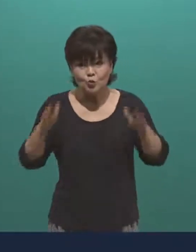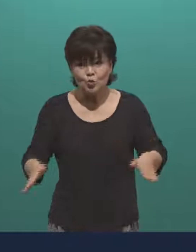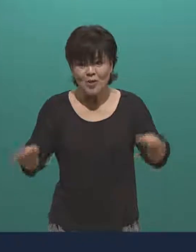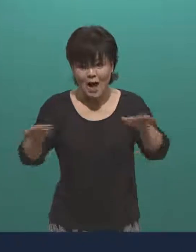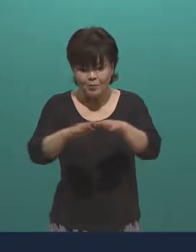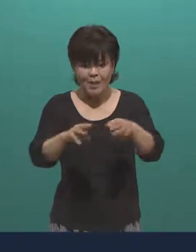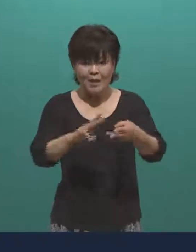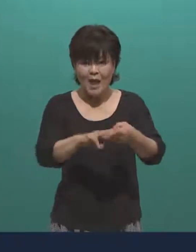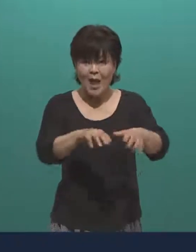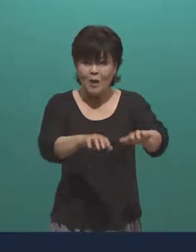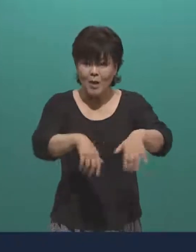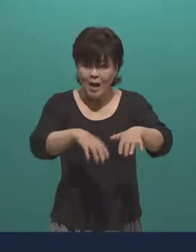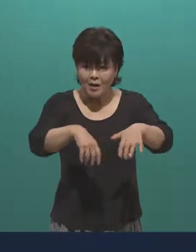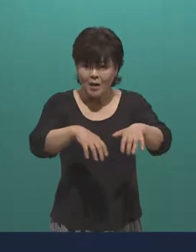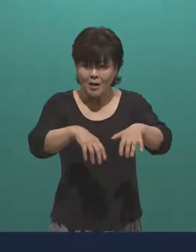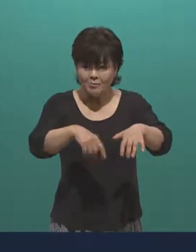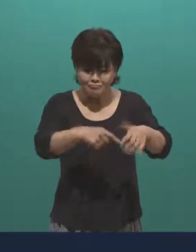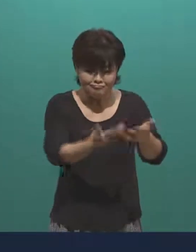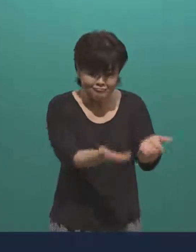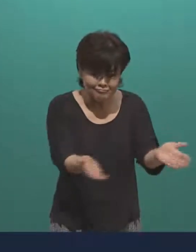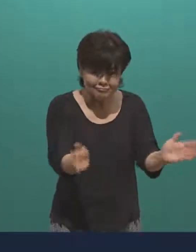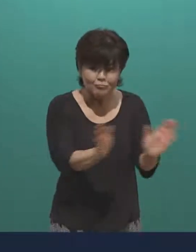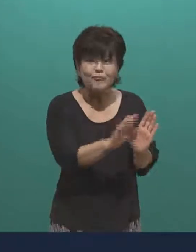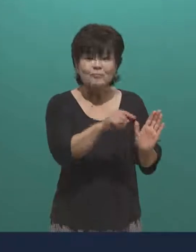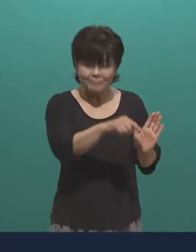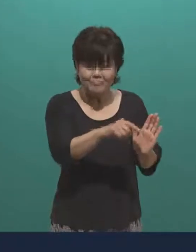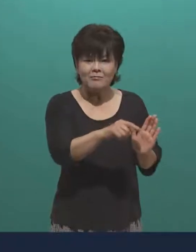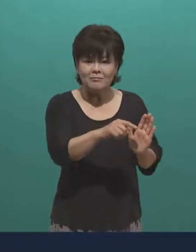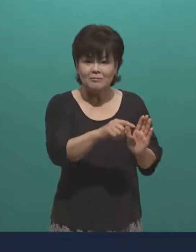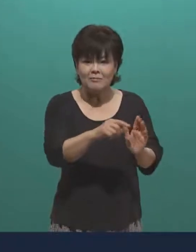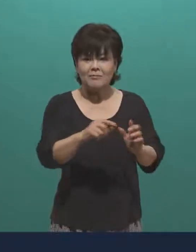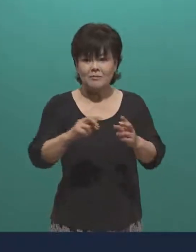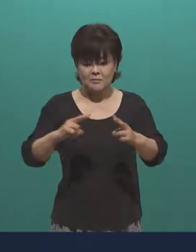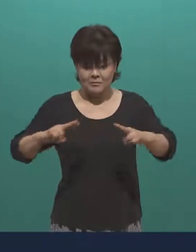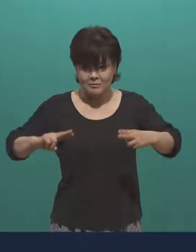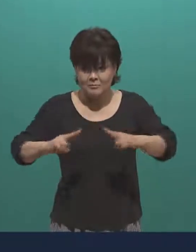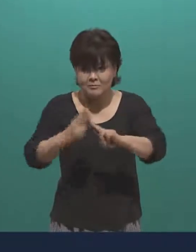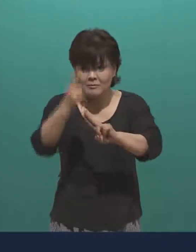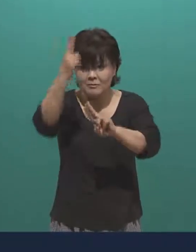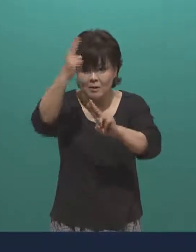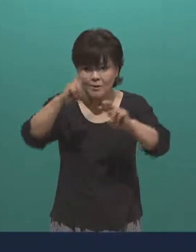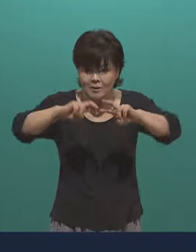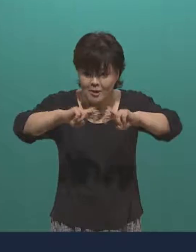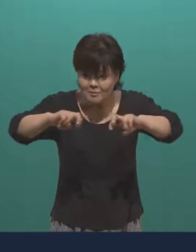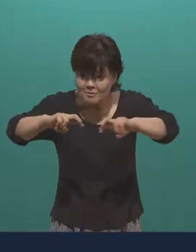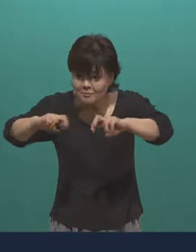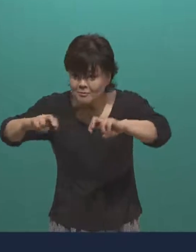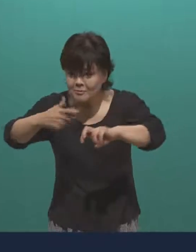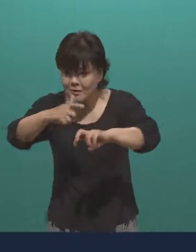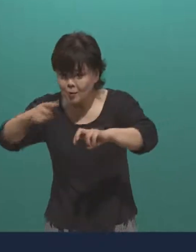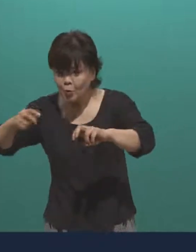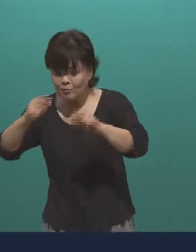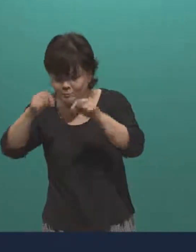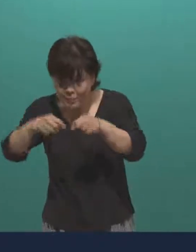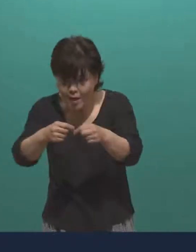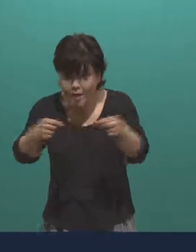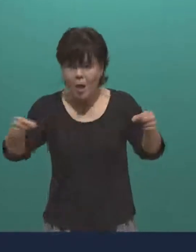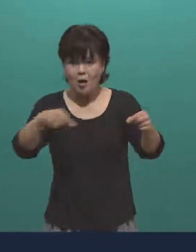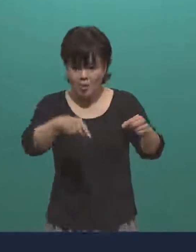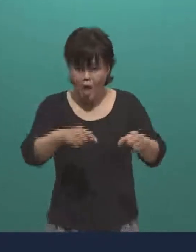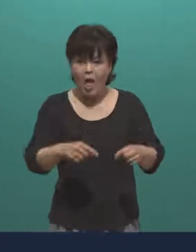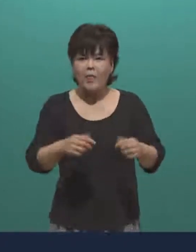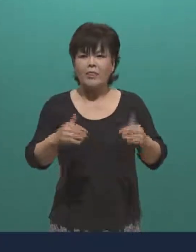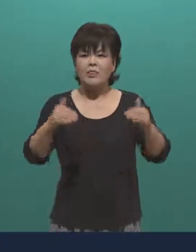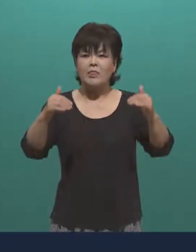今回琵琶湖博物館の田畑良一学芸技師らのチームがDNA 解析などを行った結果、